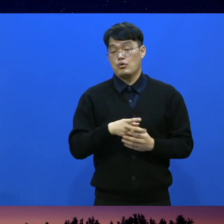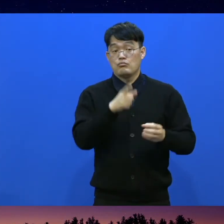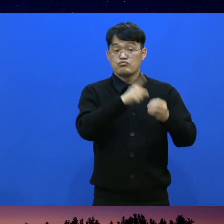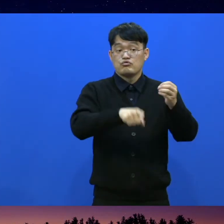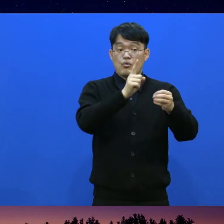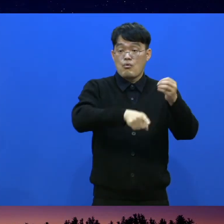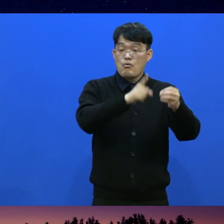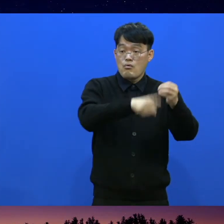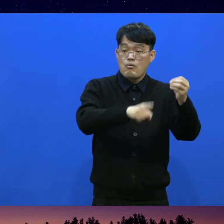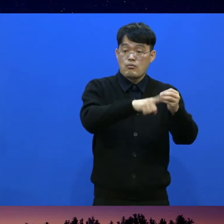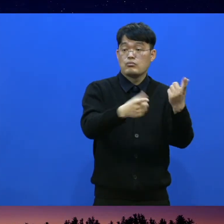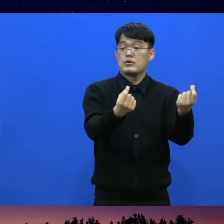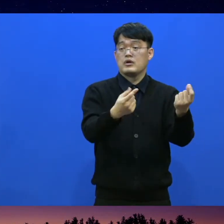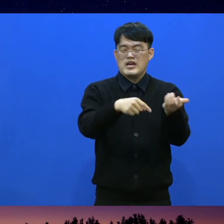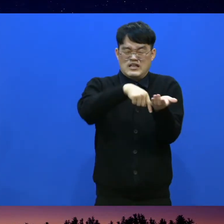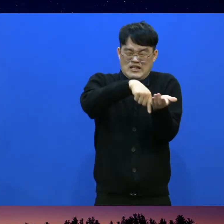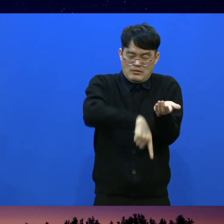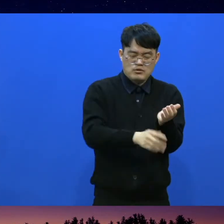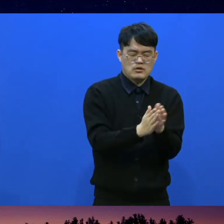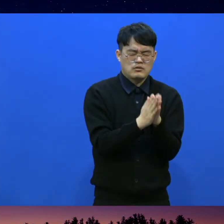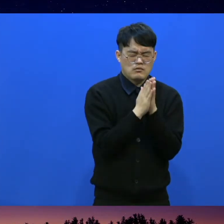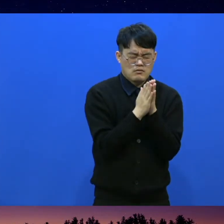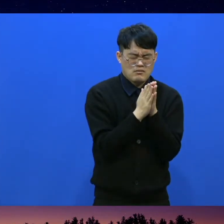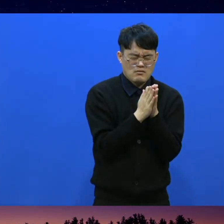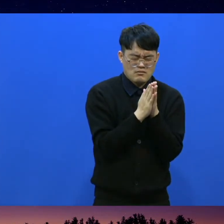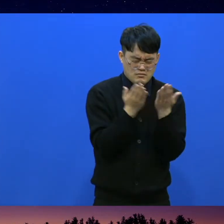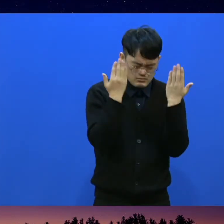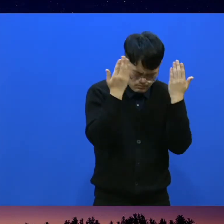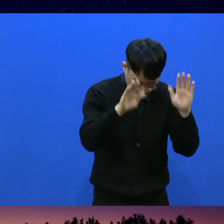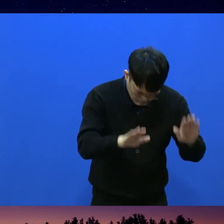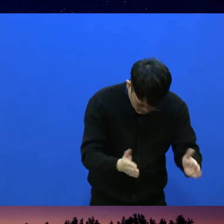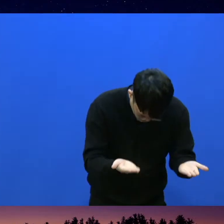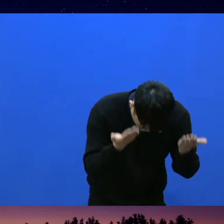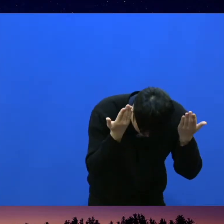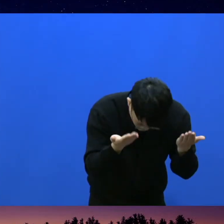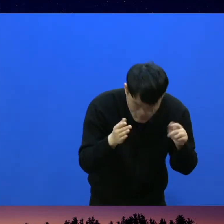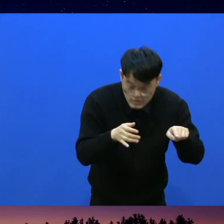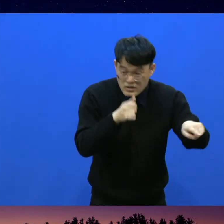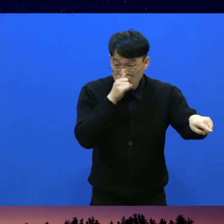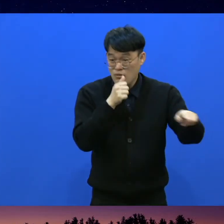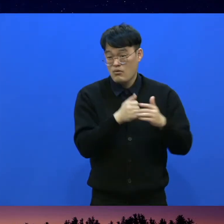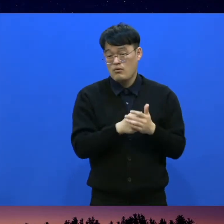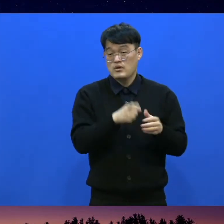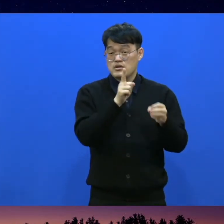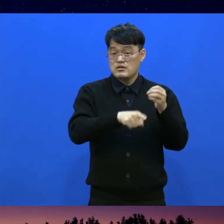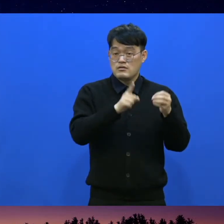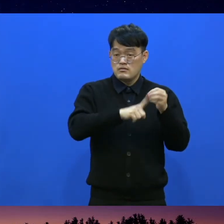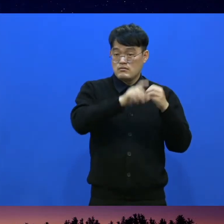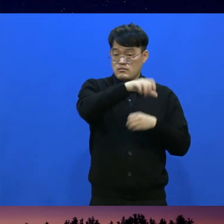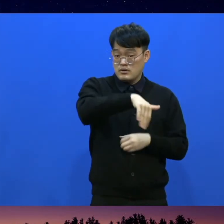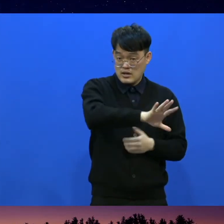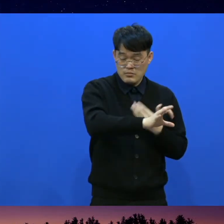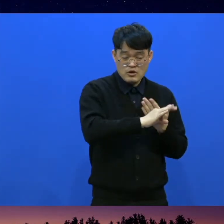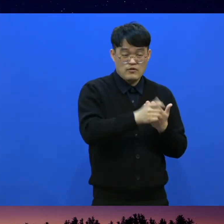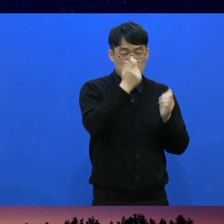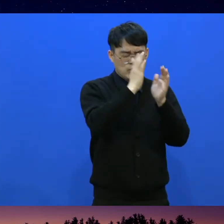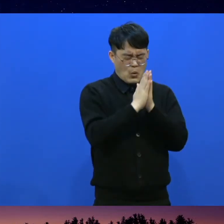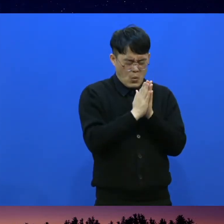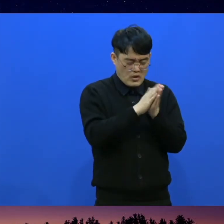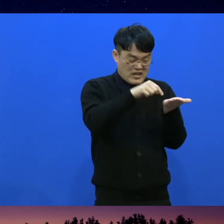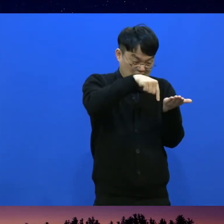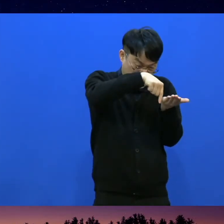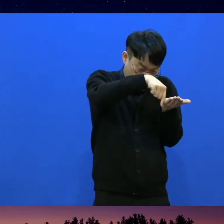불교에서도 여러분 깊은 기도해요. 기도 가르칩니다. 불교 절에 가보십시오. 그래서 그 기도가 깊어질 때